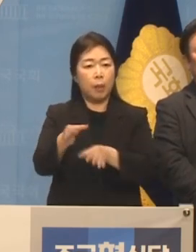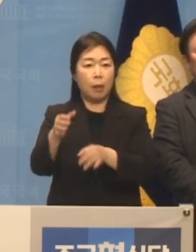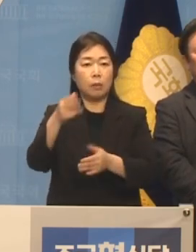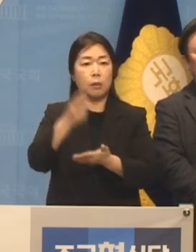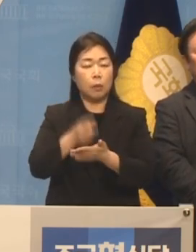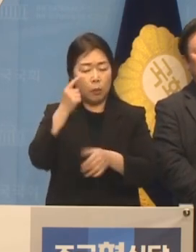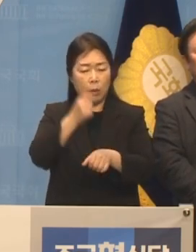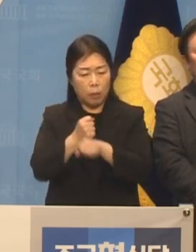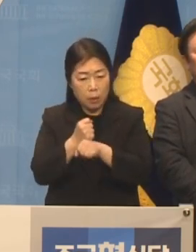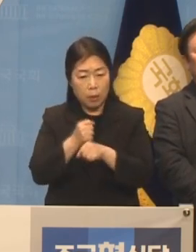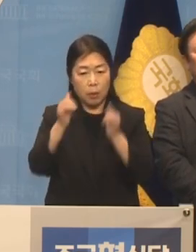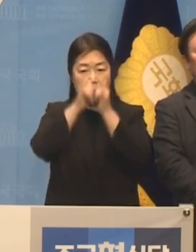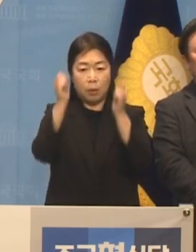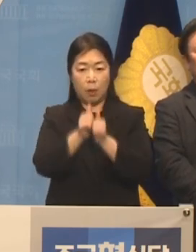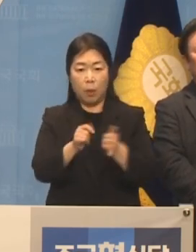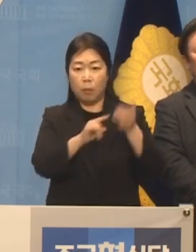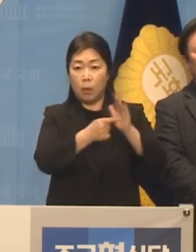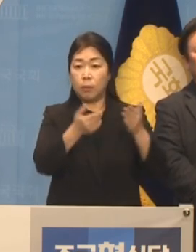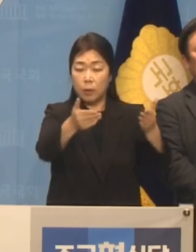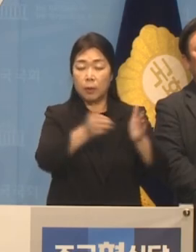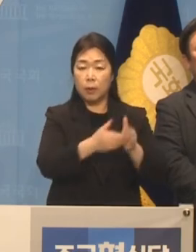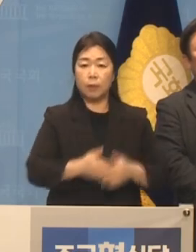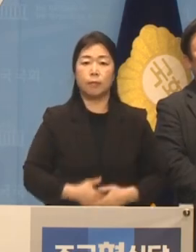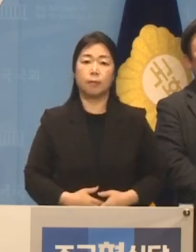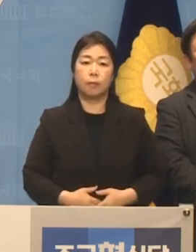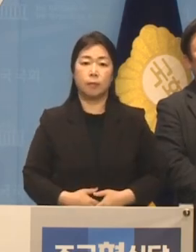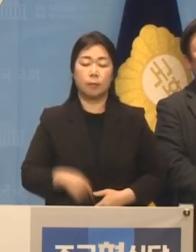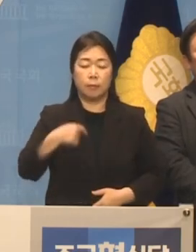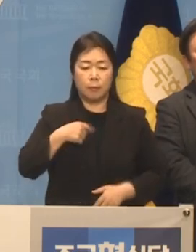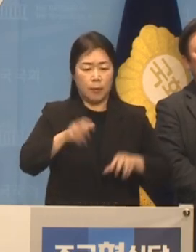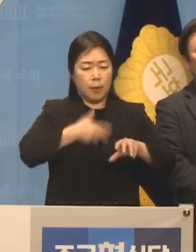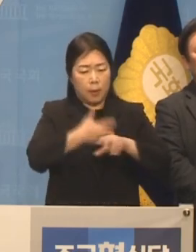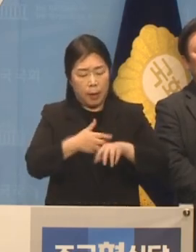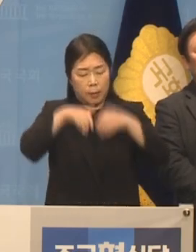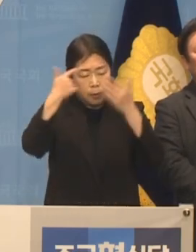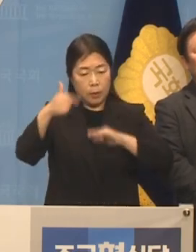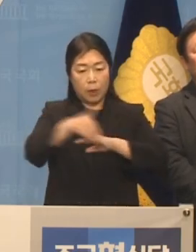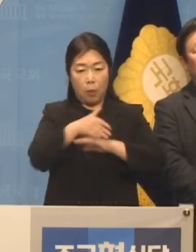사회에 제출했습니다. 저는 개혁의 청사진을 가지고 있습니다.